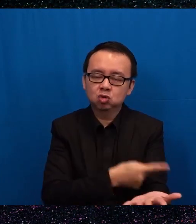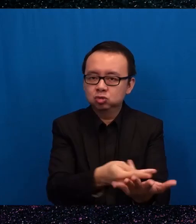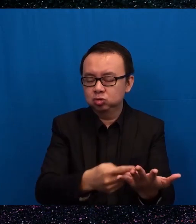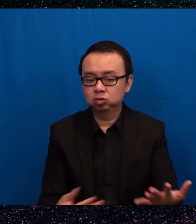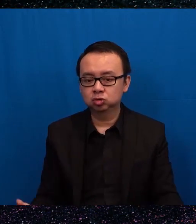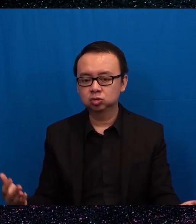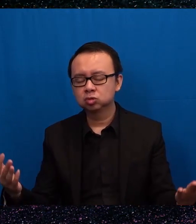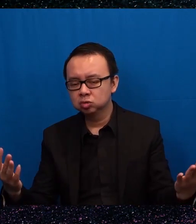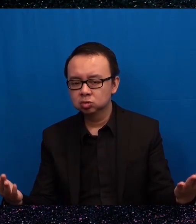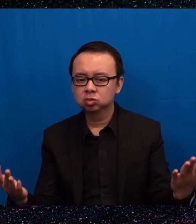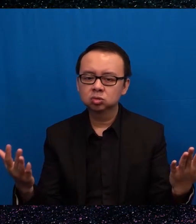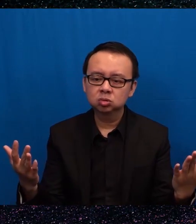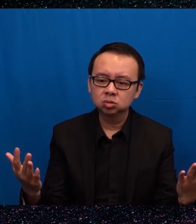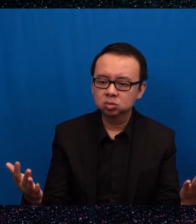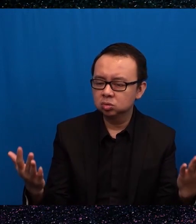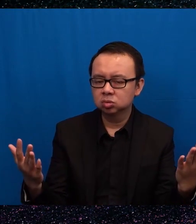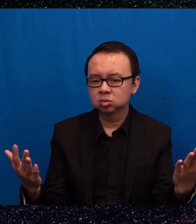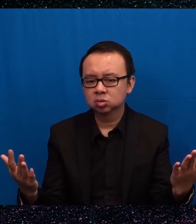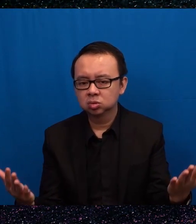Shikabaramatagama yasana namaya se.